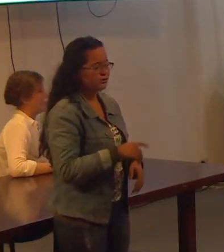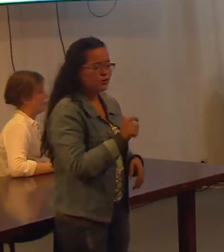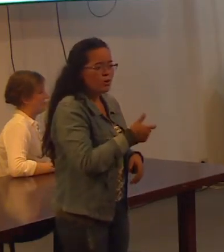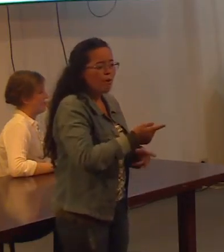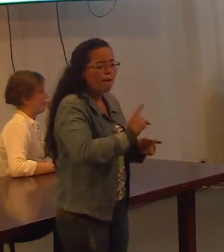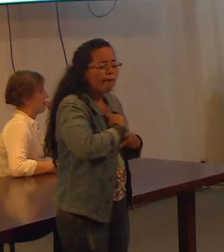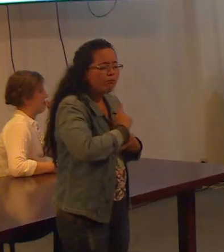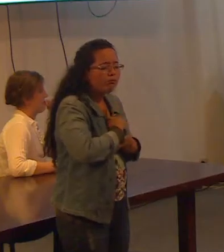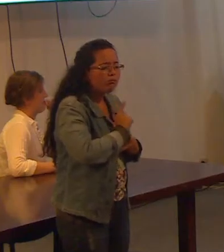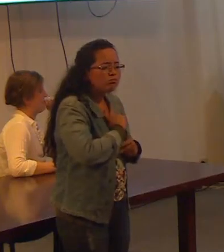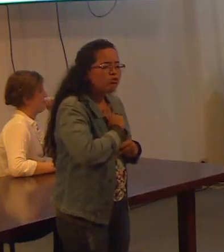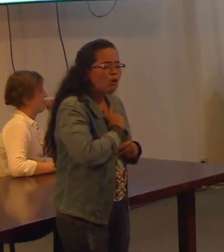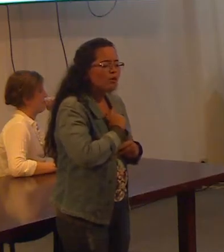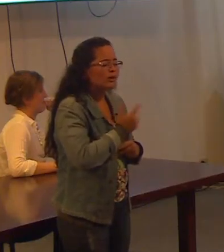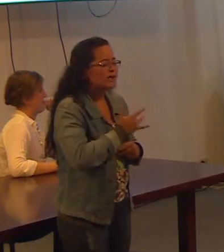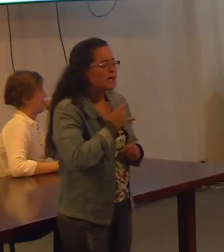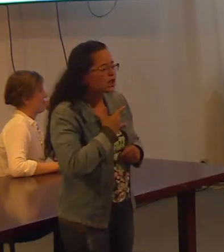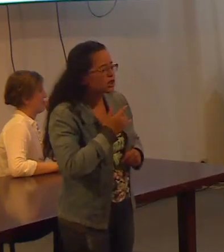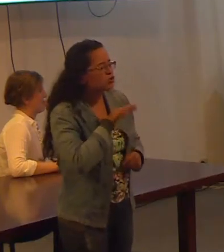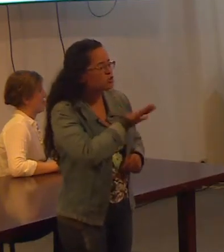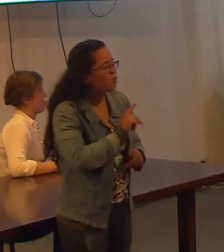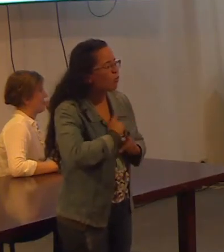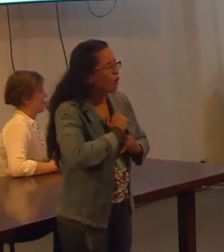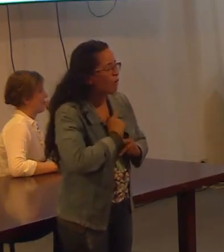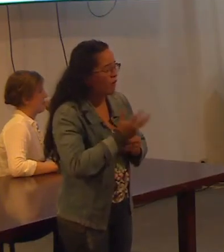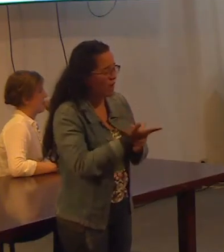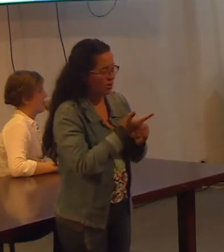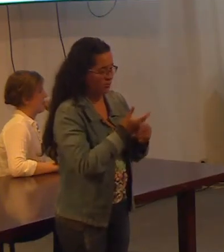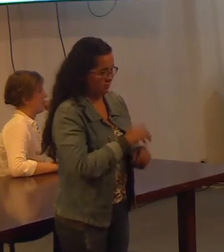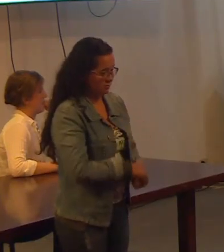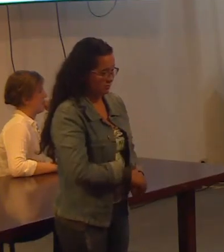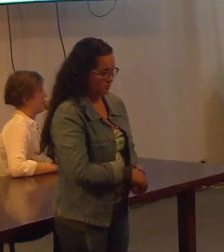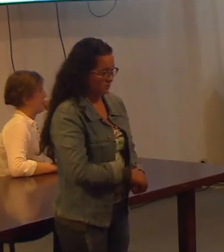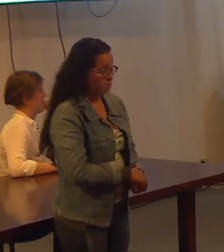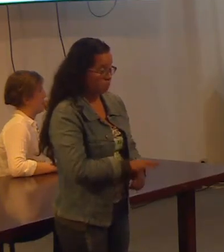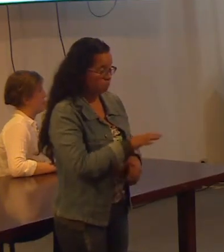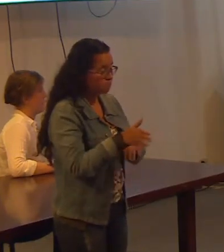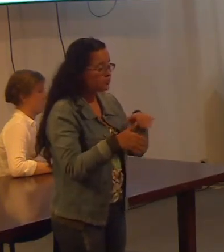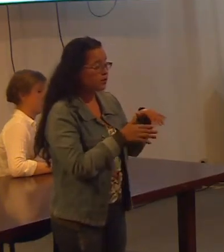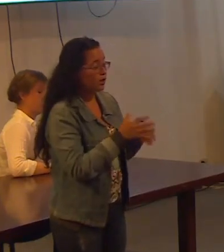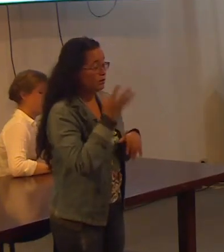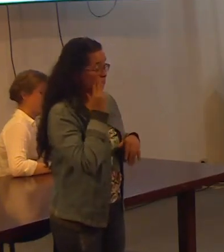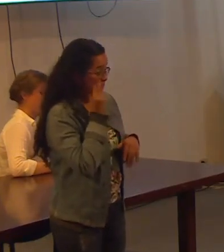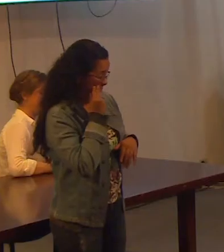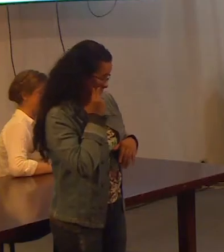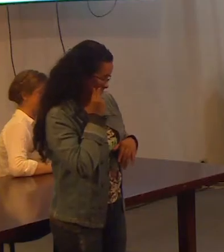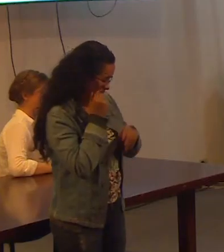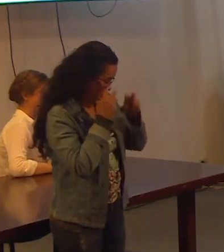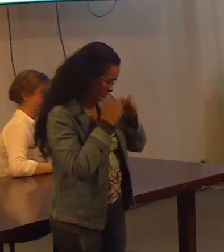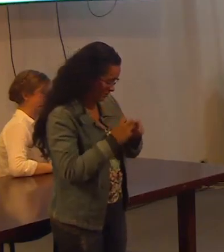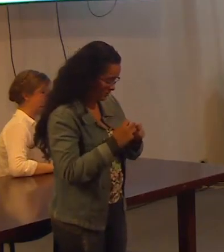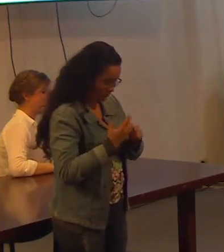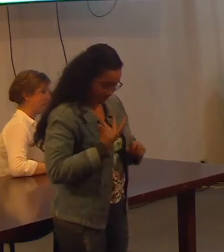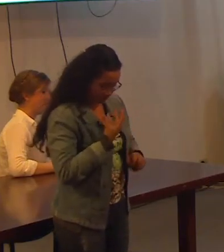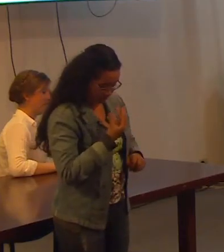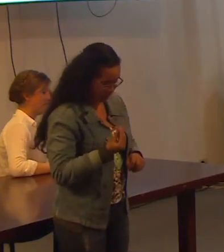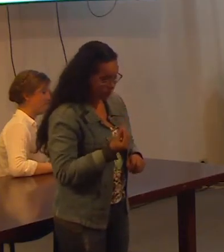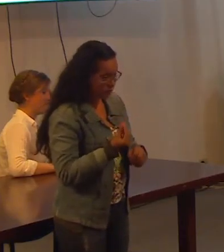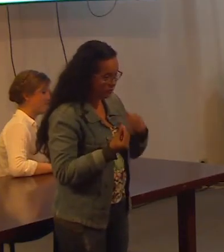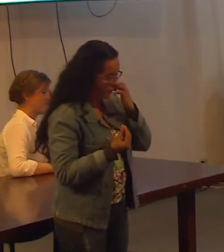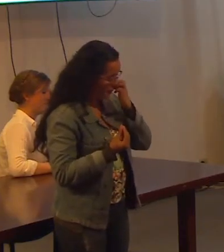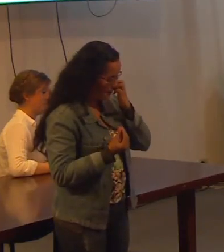él crea su propio sentir y su propio arte. Bueno, debido a la experiencia de la sistematización donde los profesionales